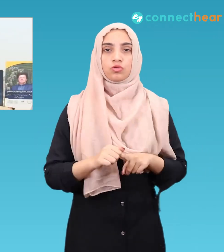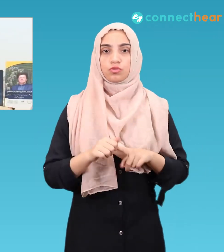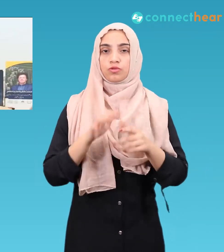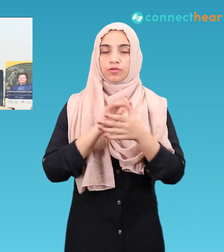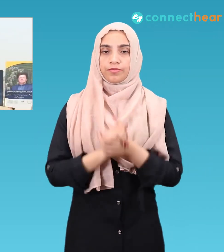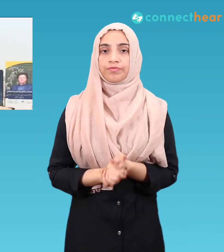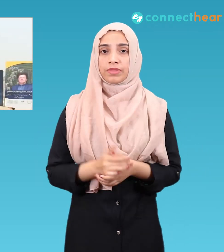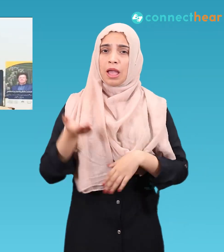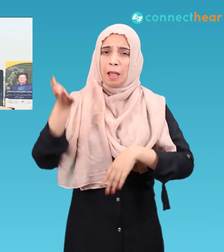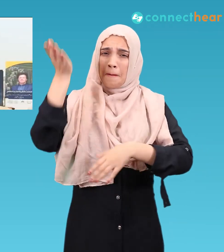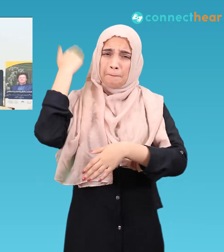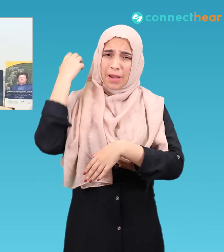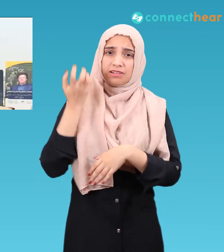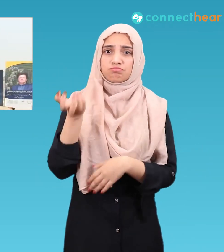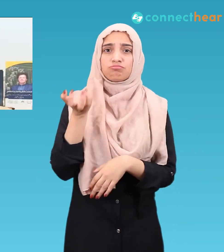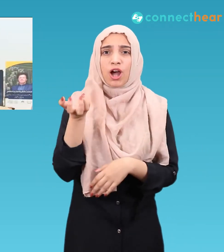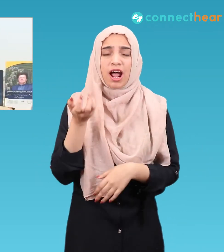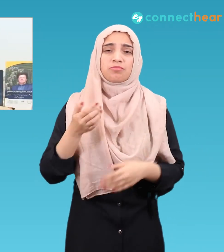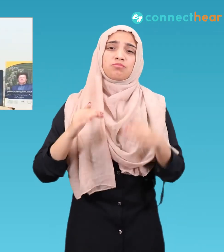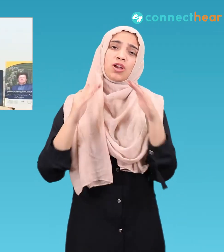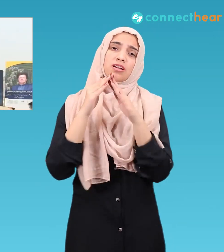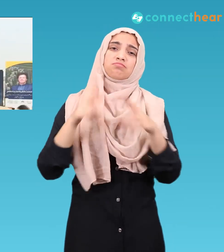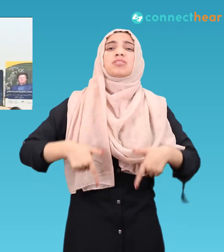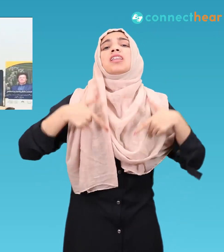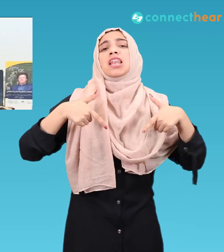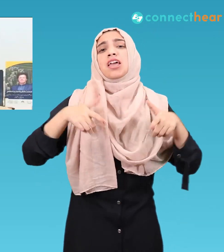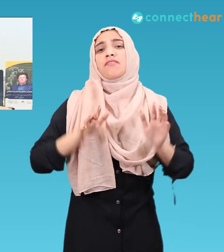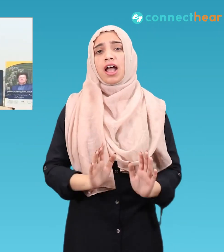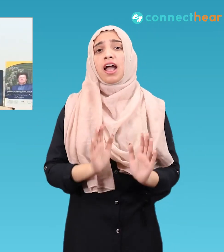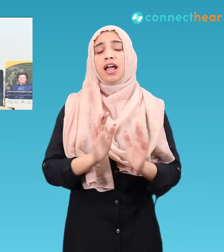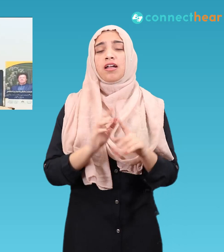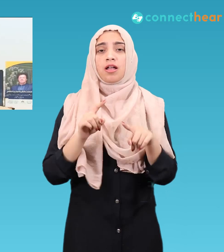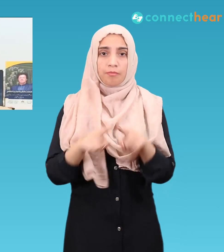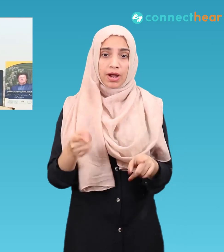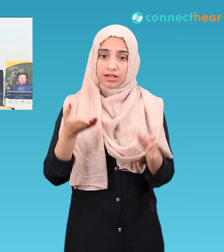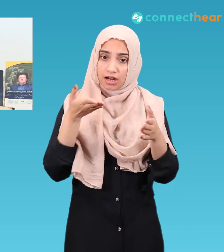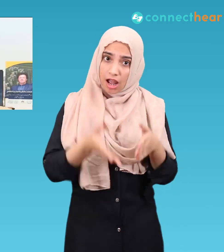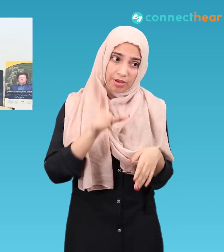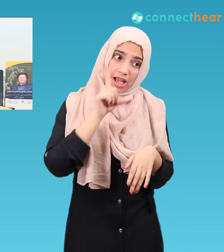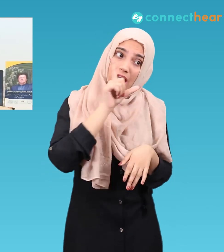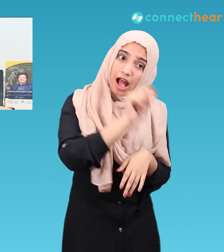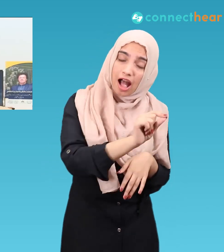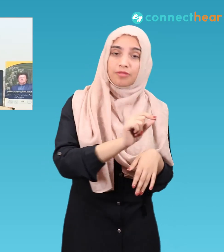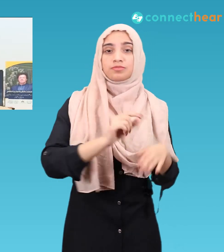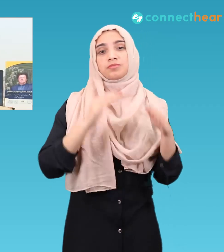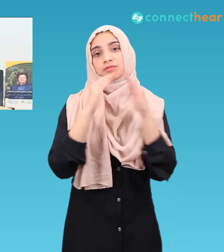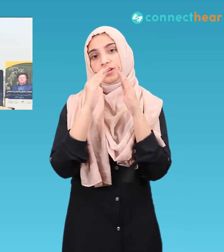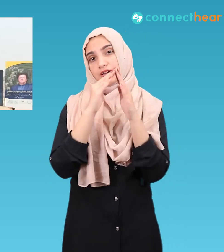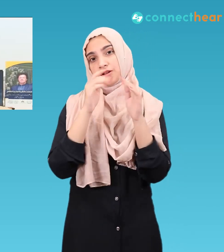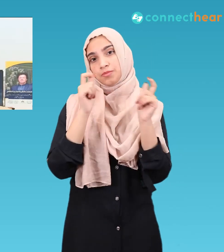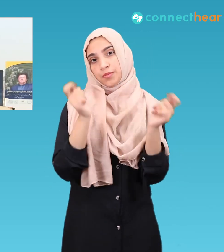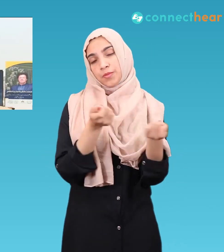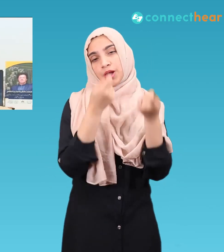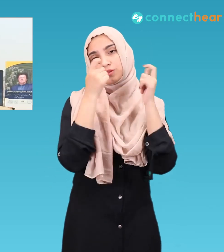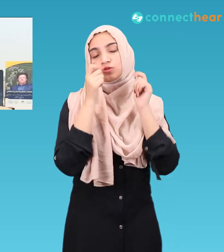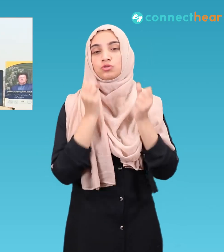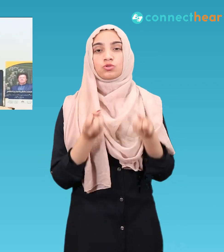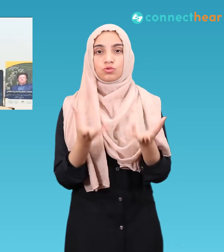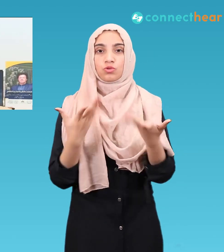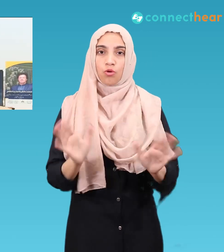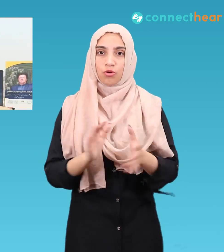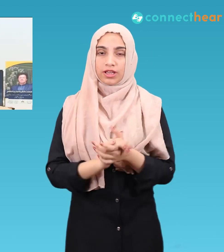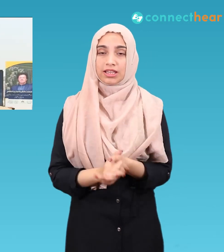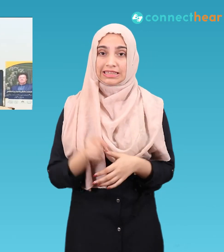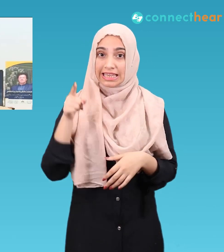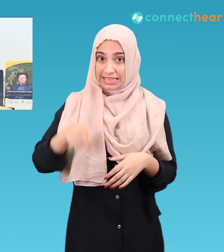ये उनके अपने घर हैं। ये वही किराया दे के, वो जो किराया होगा वो कर्ज़ों की किस्त में